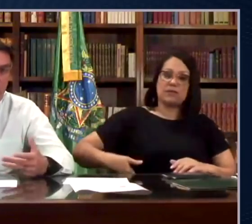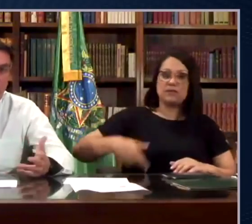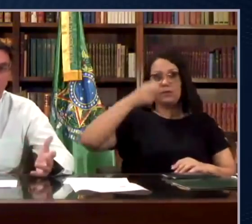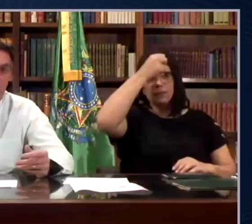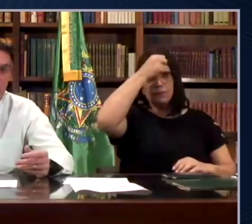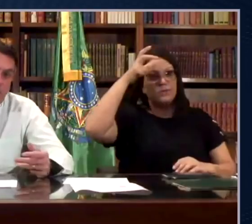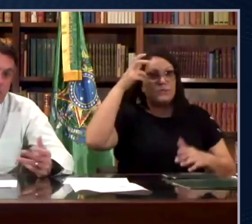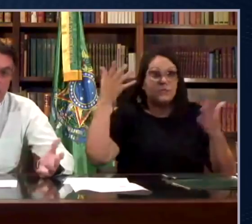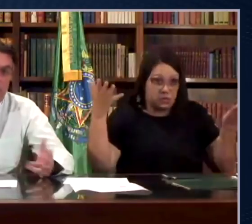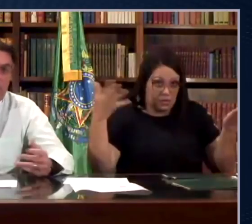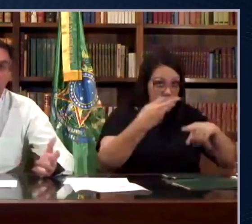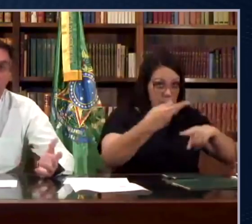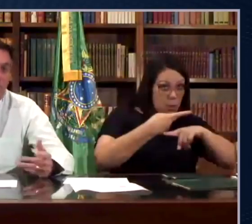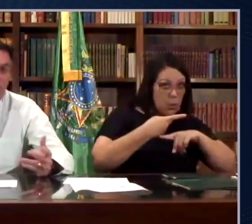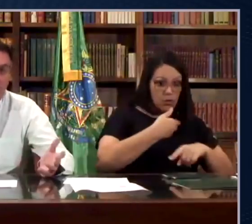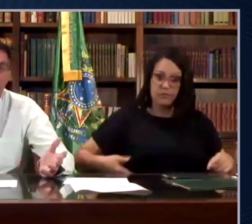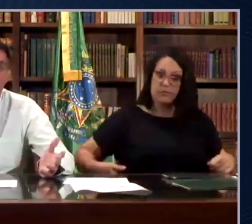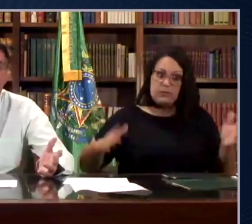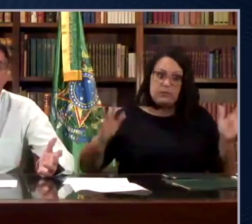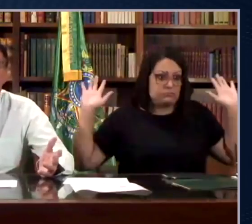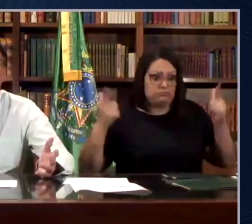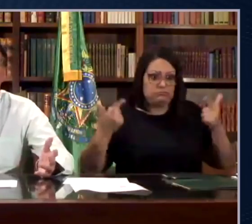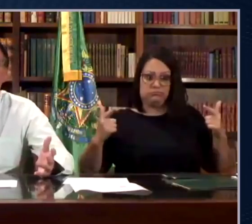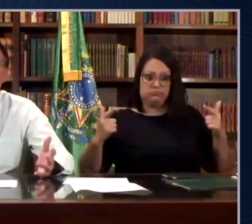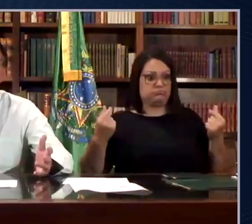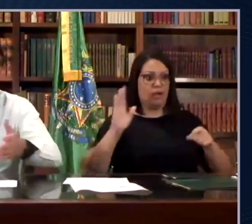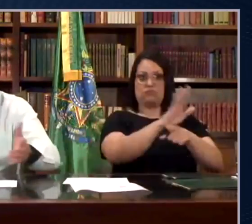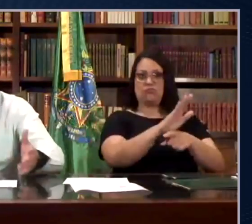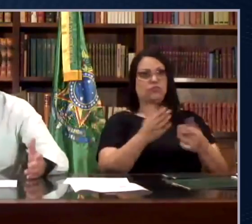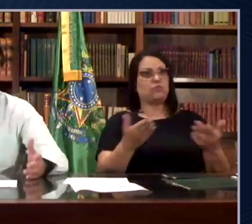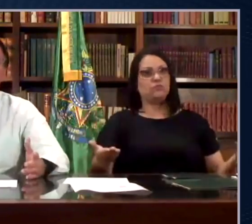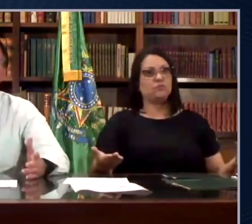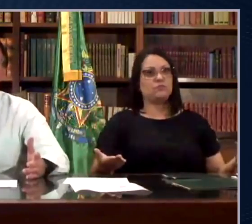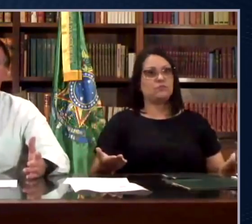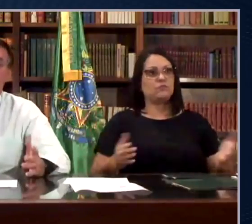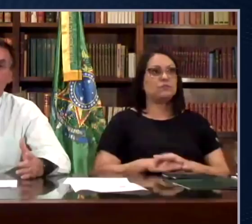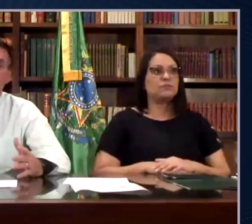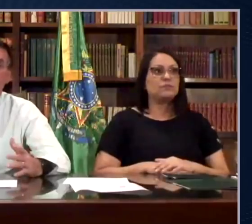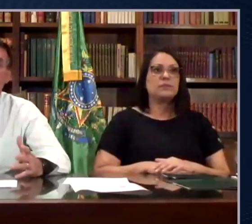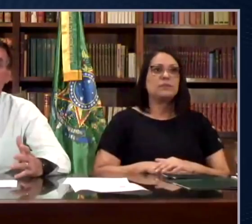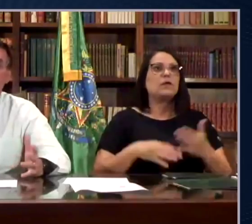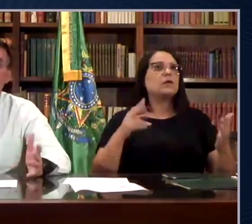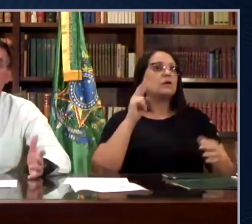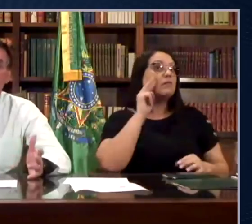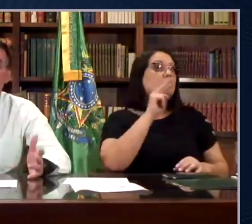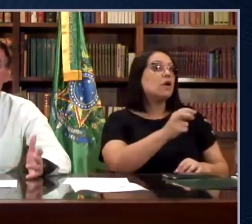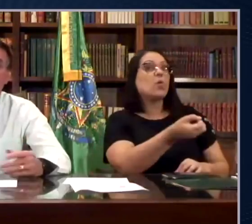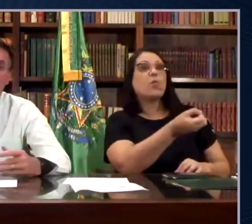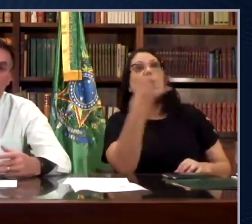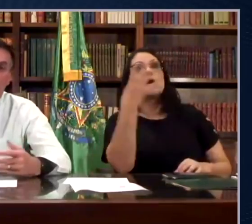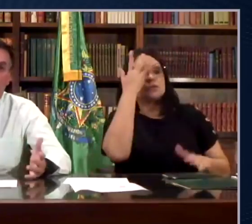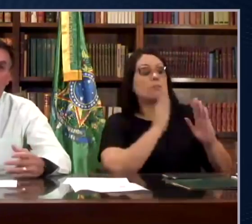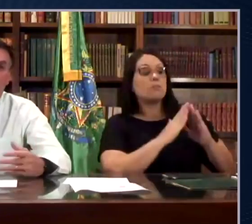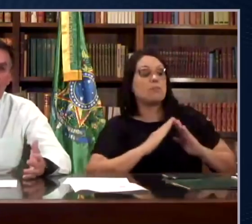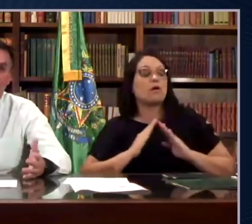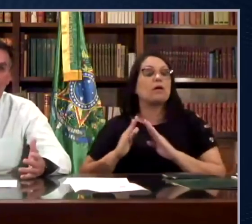queiram se socorrer do governo agora, porque o governo não tem meios para atendê-los. Agora você pode ver, esse número leva-se em conta a quantidade de habitantes por